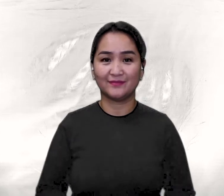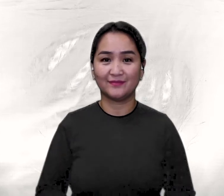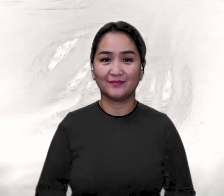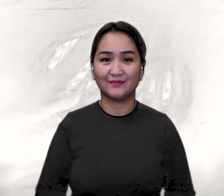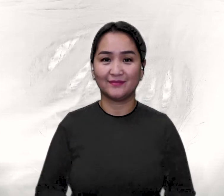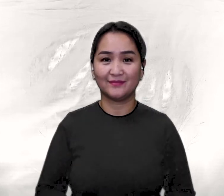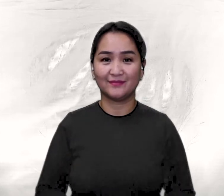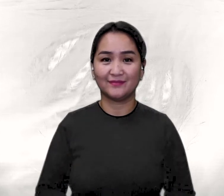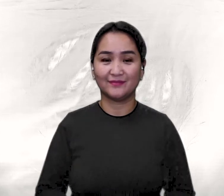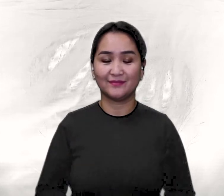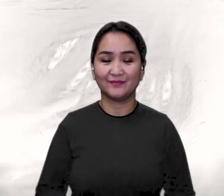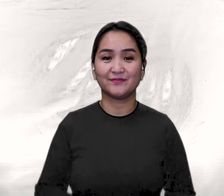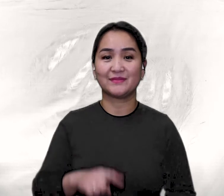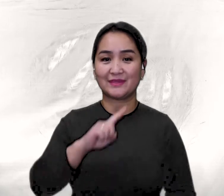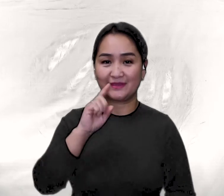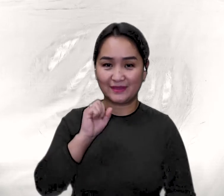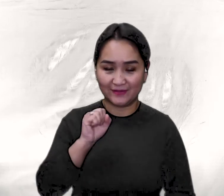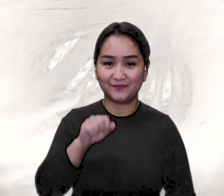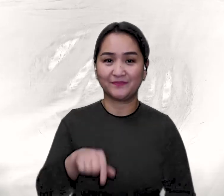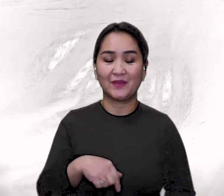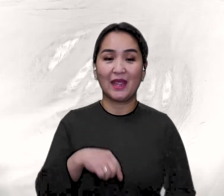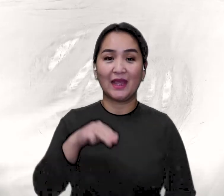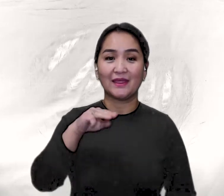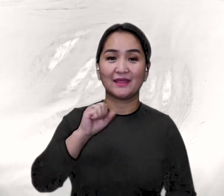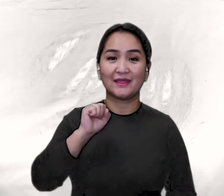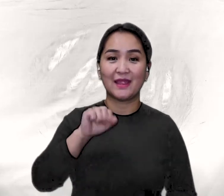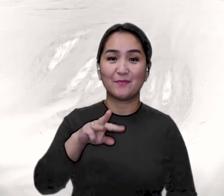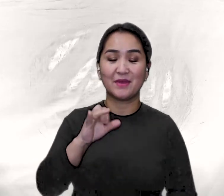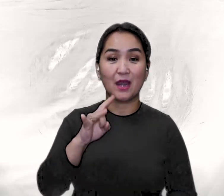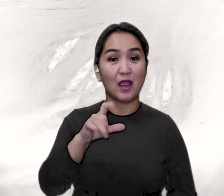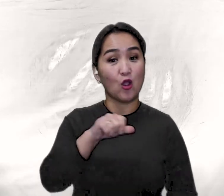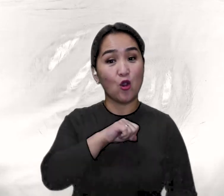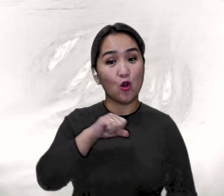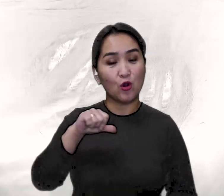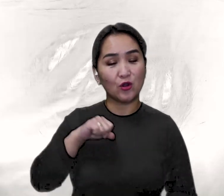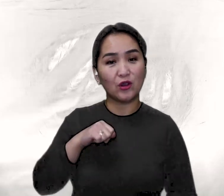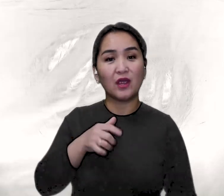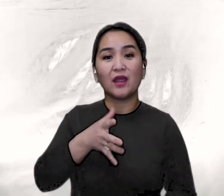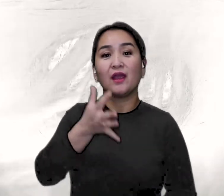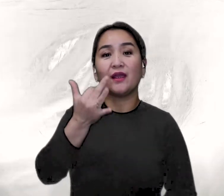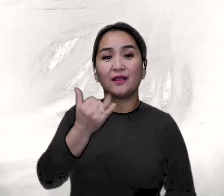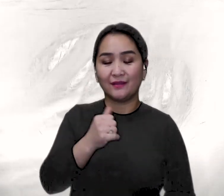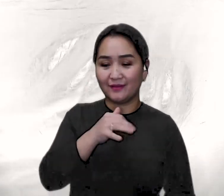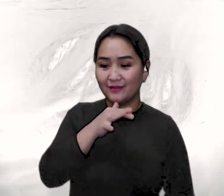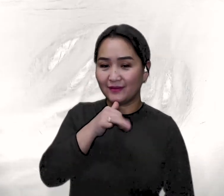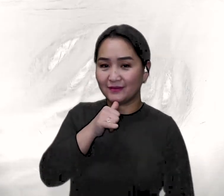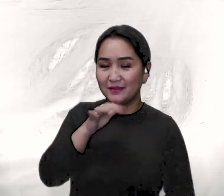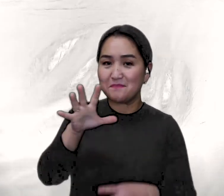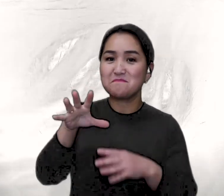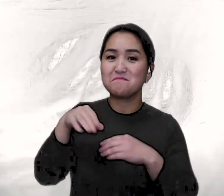За. За, тэгэхээр Тамира өөрийнхөө яг хэдэн насндаа мэдэрч эхэлсэн бэ? Тэр тухайга хуваалцвал.